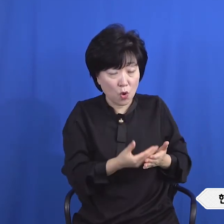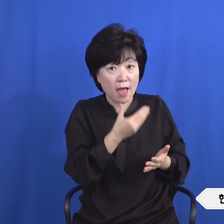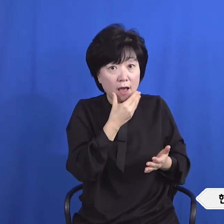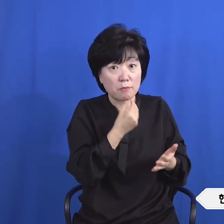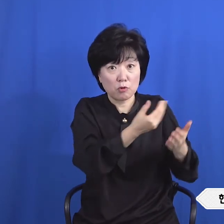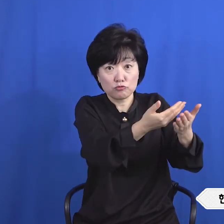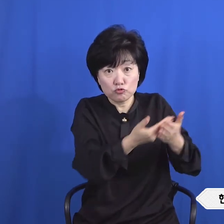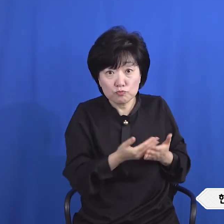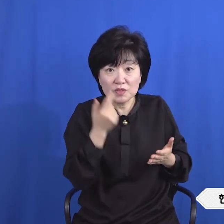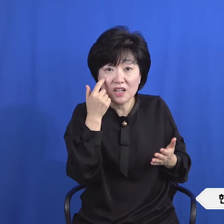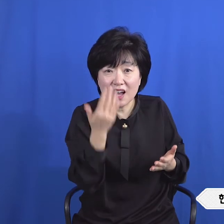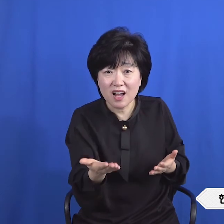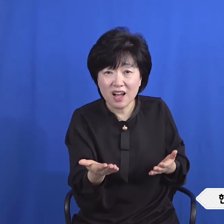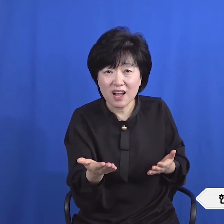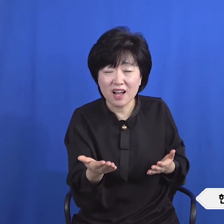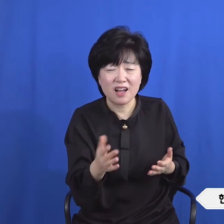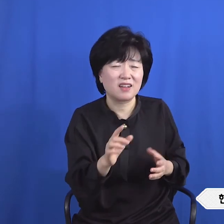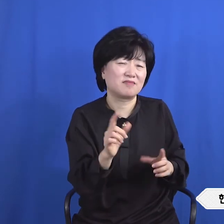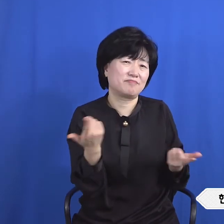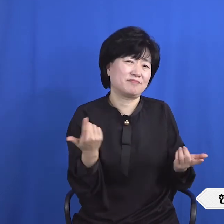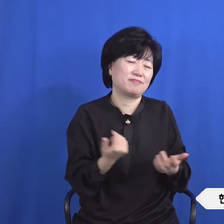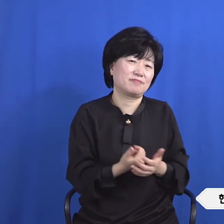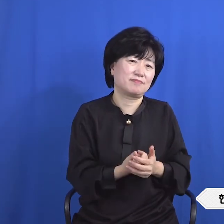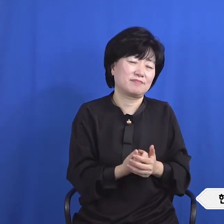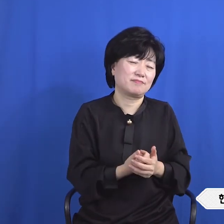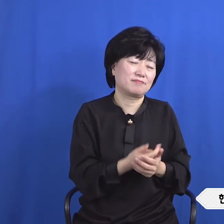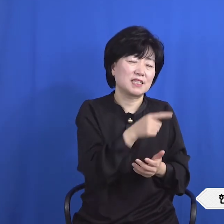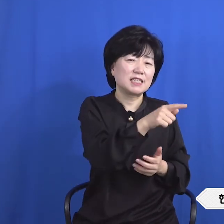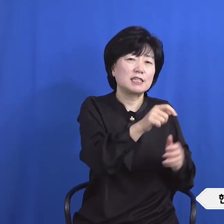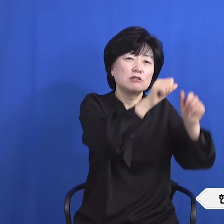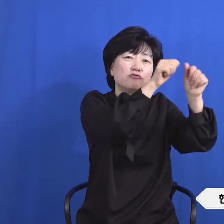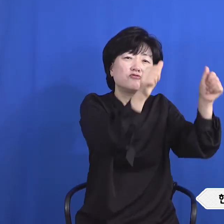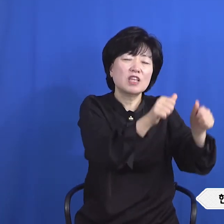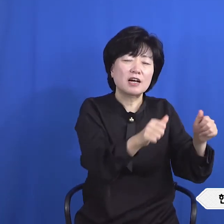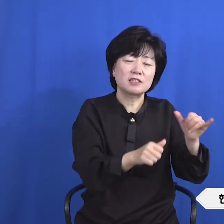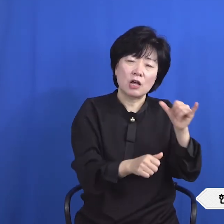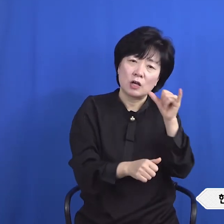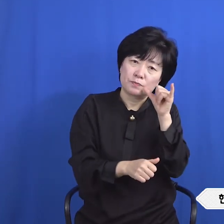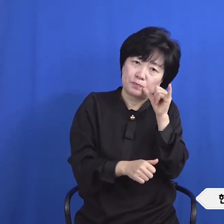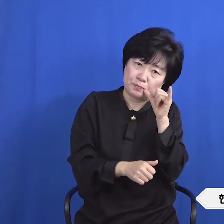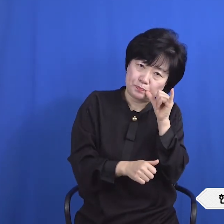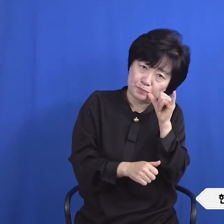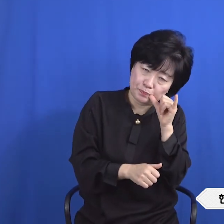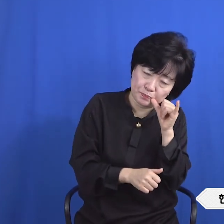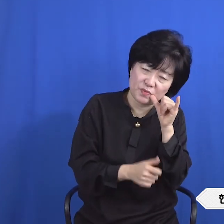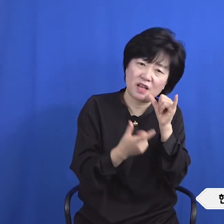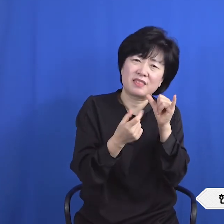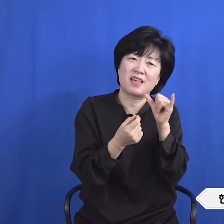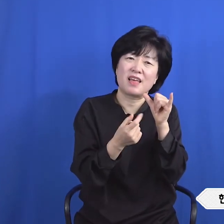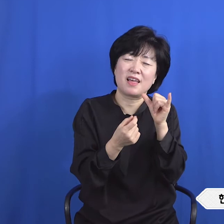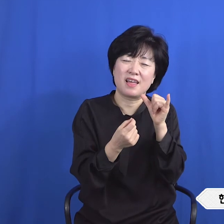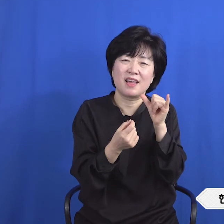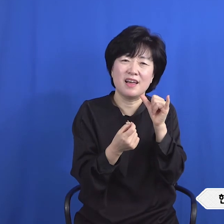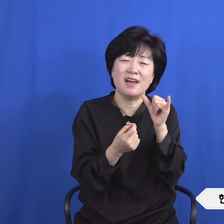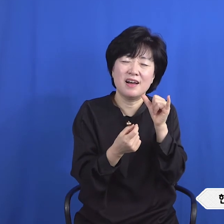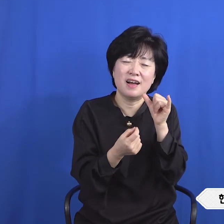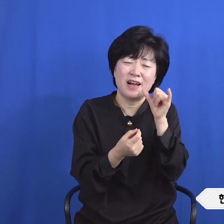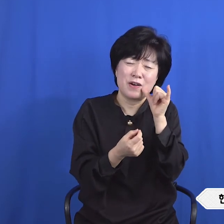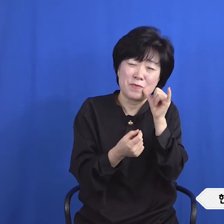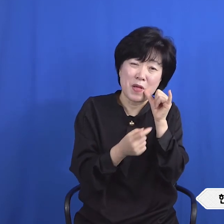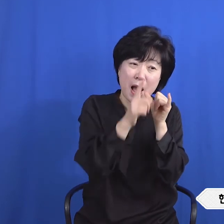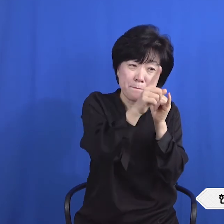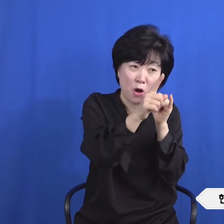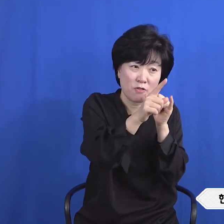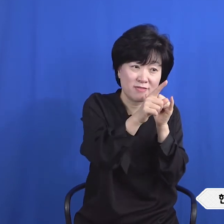것이 문제입니다. 우상은 중독성이 있습니다. 한번 우상을 섬기기